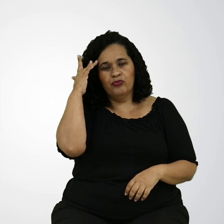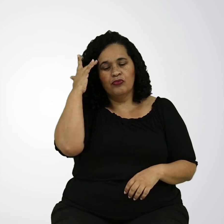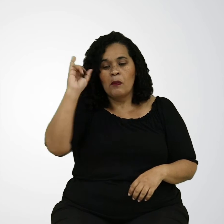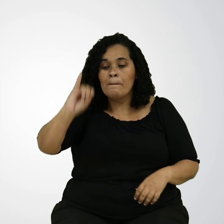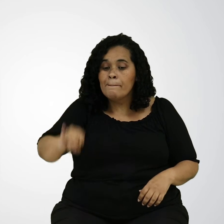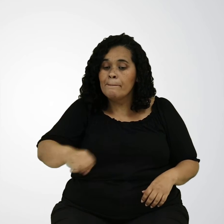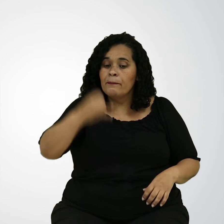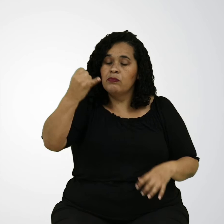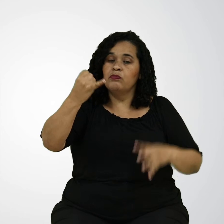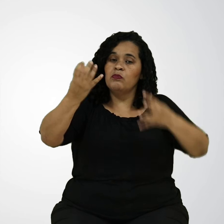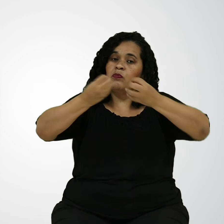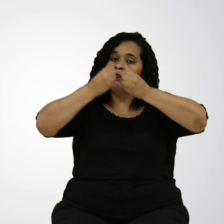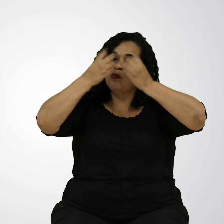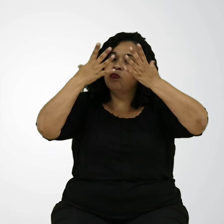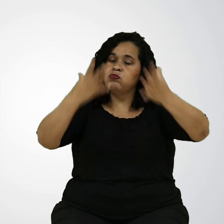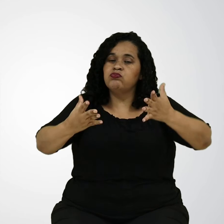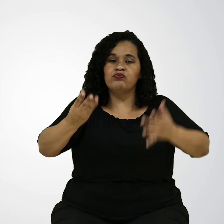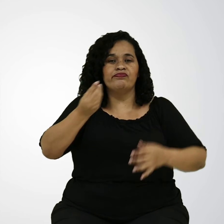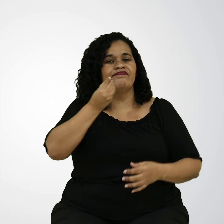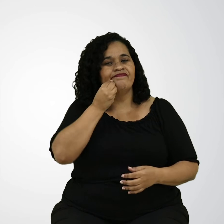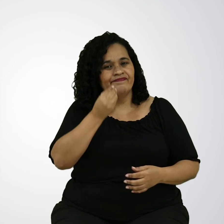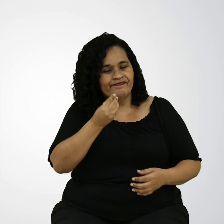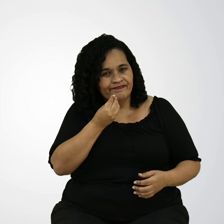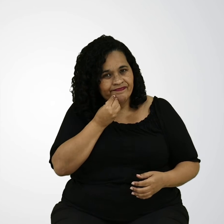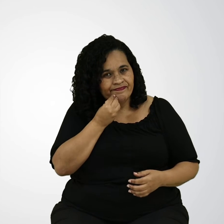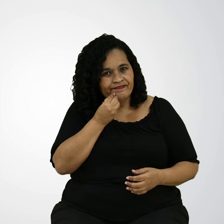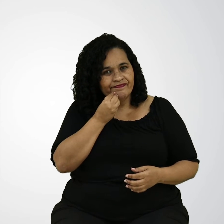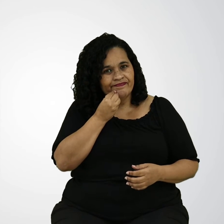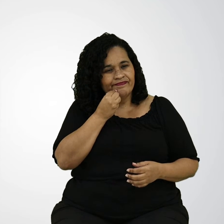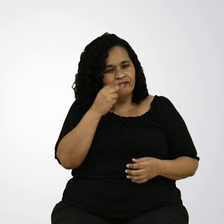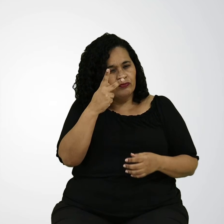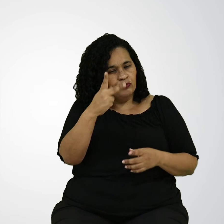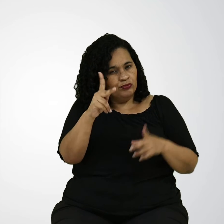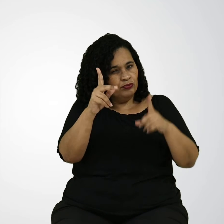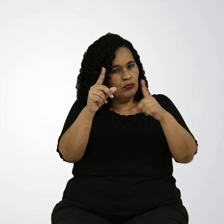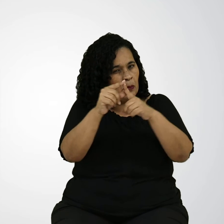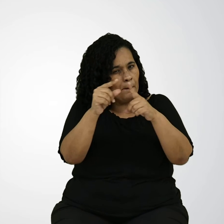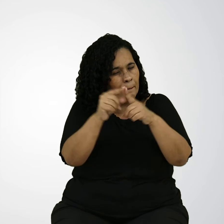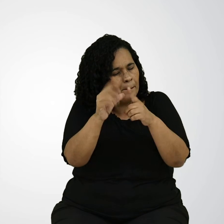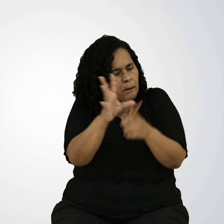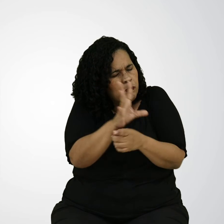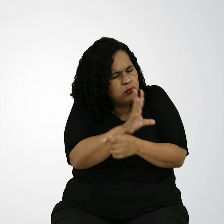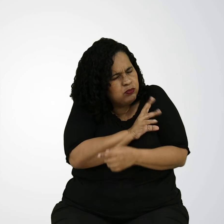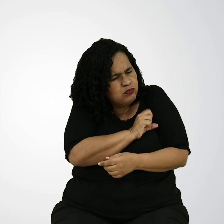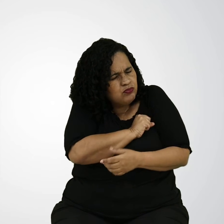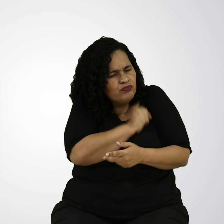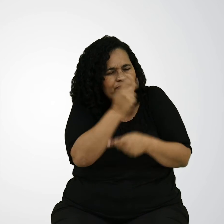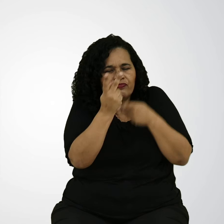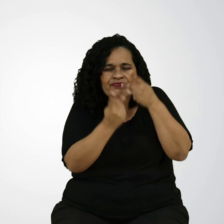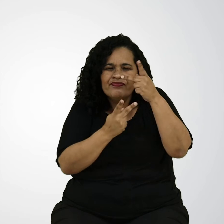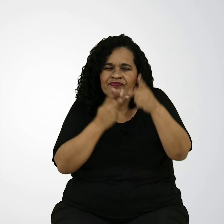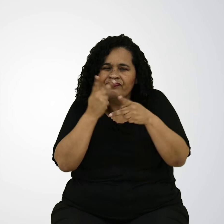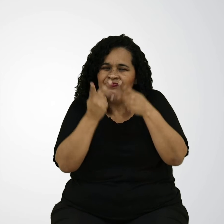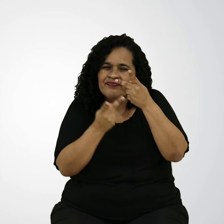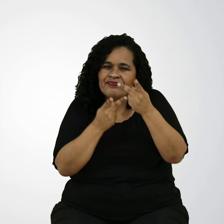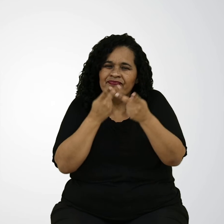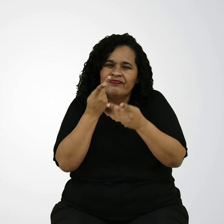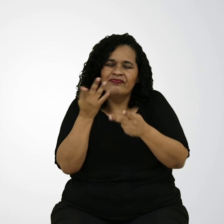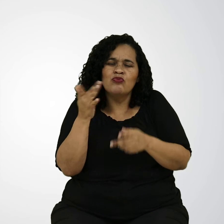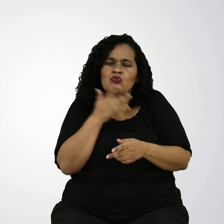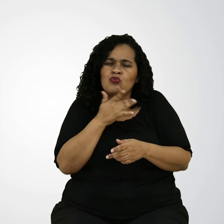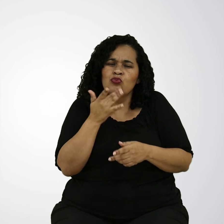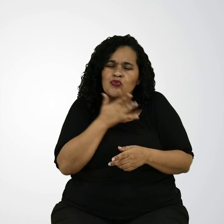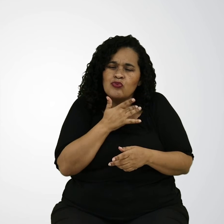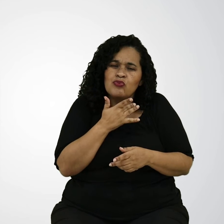bem cada oportunidade. A vossa palavra seja sempre amável, temperada com sal, para